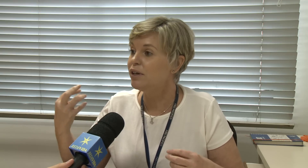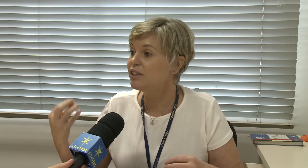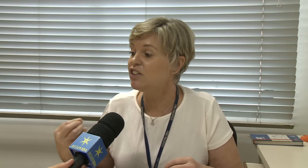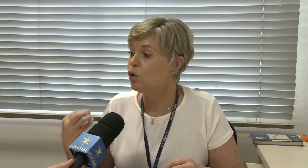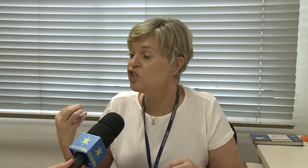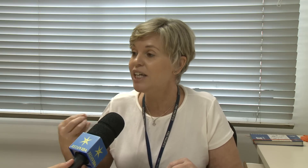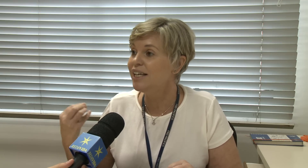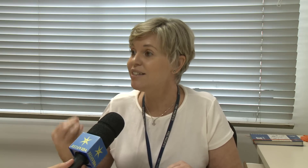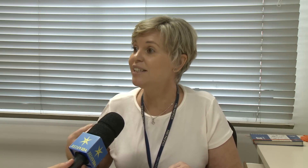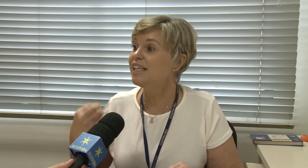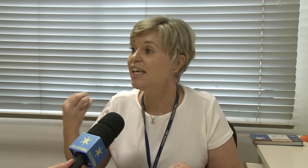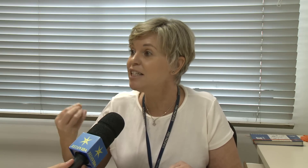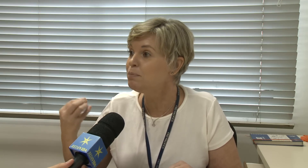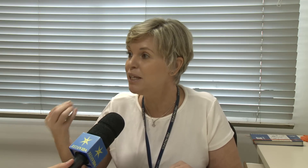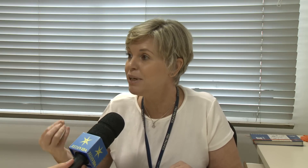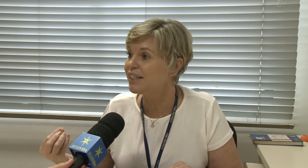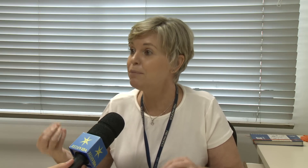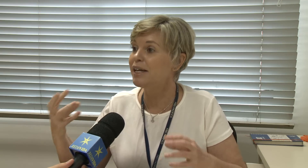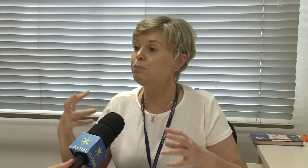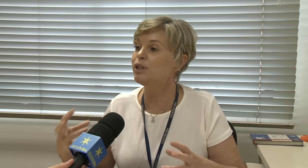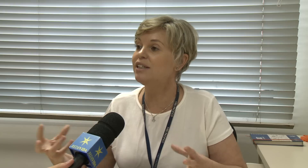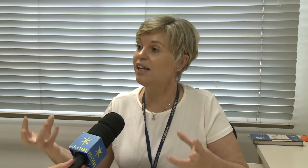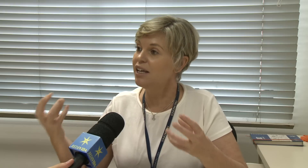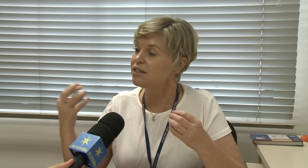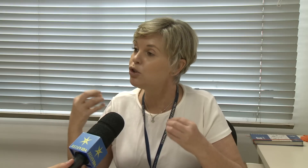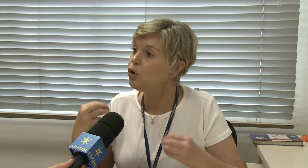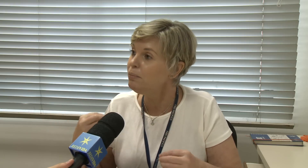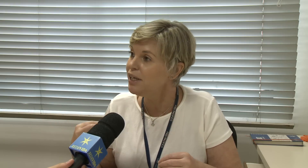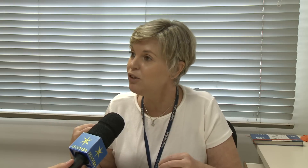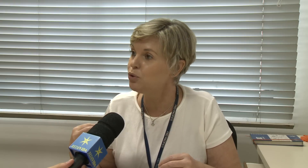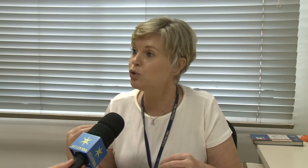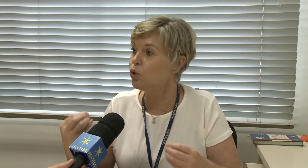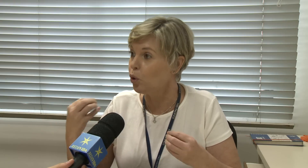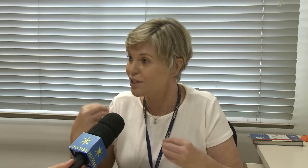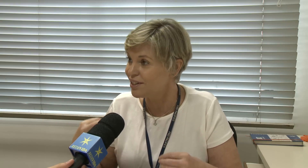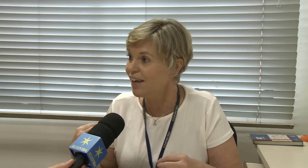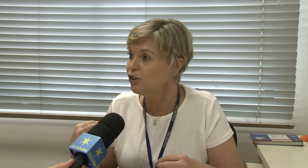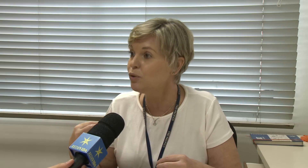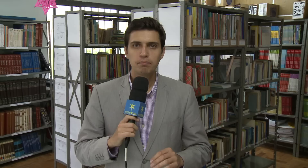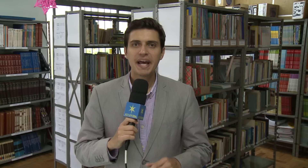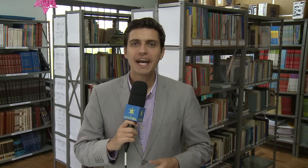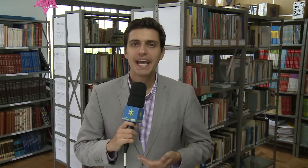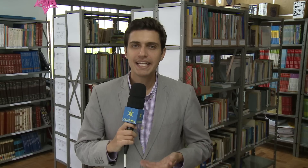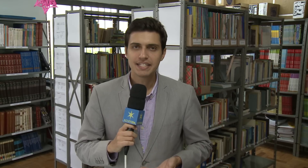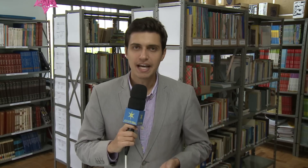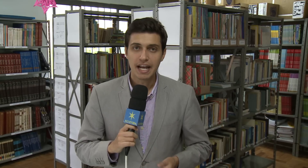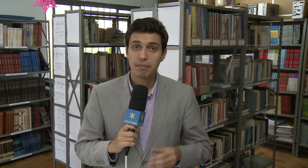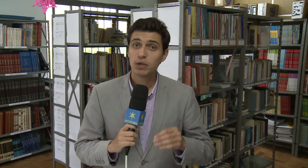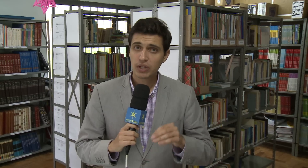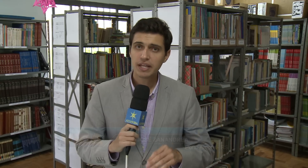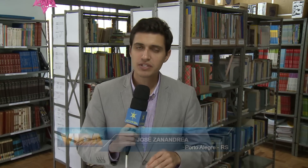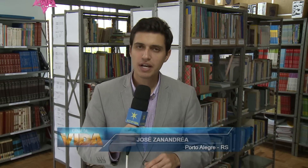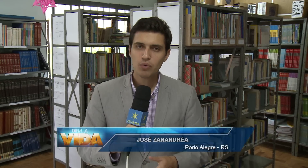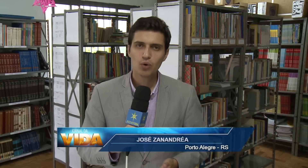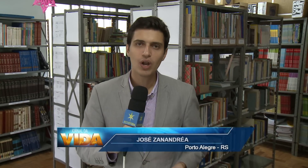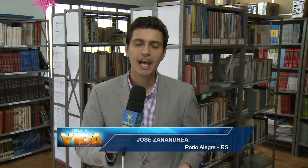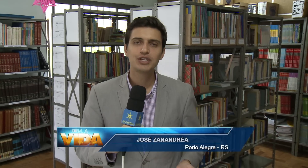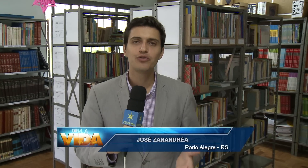onde a criança tem que experimentar para ela poder ter esse domínio do conceito. Para realizar a manutenção, o Colégio